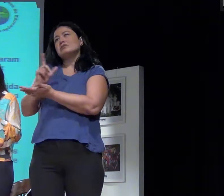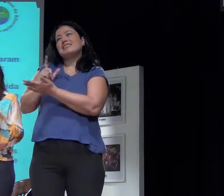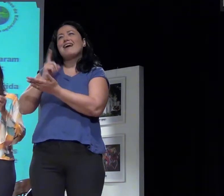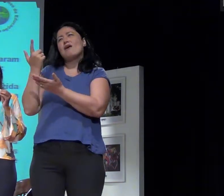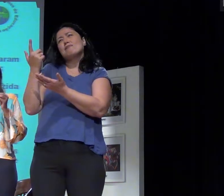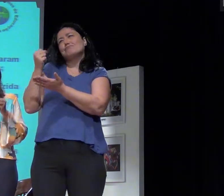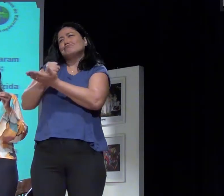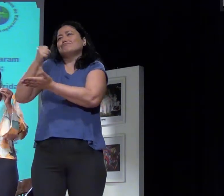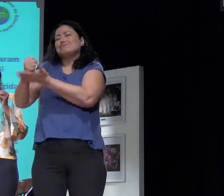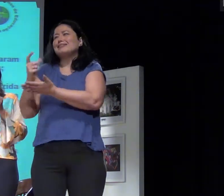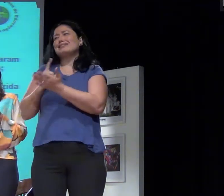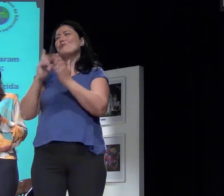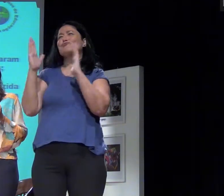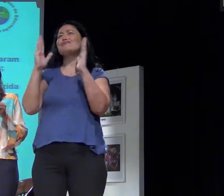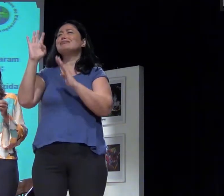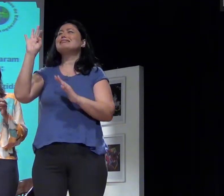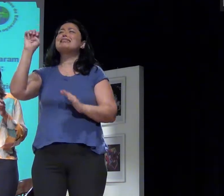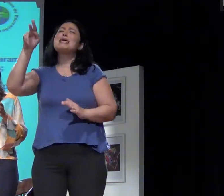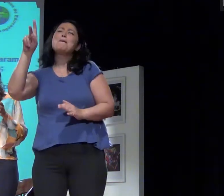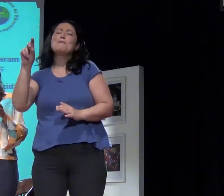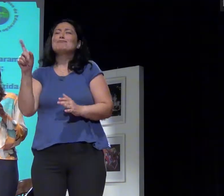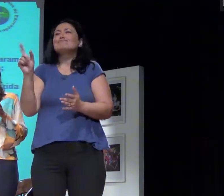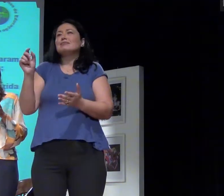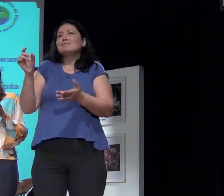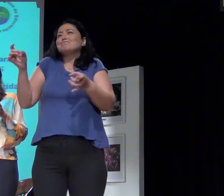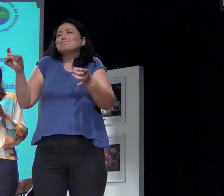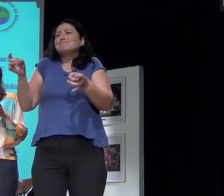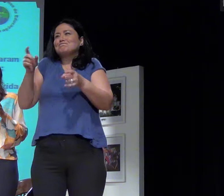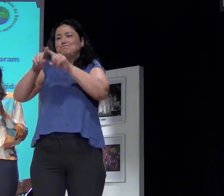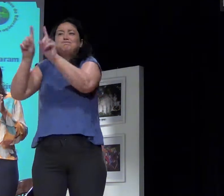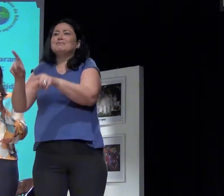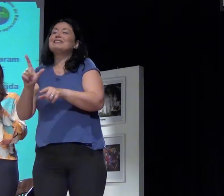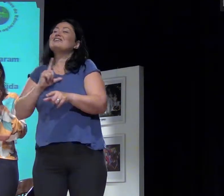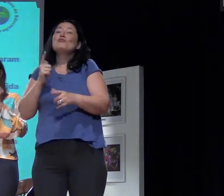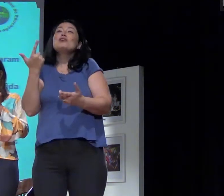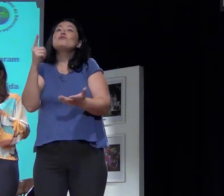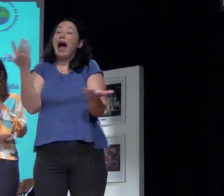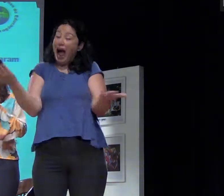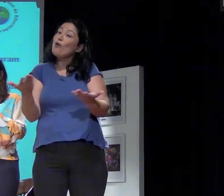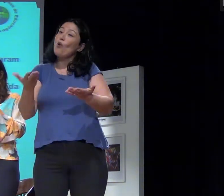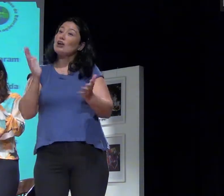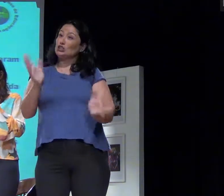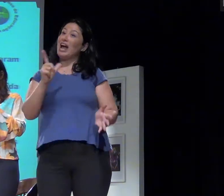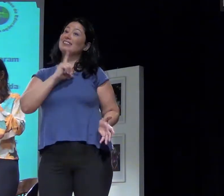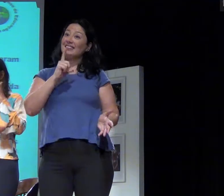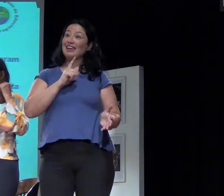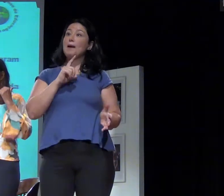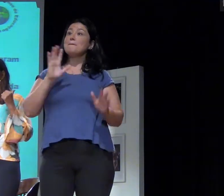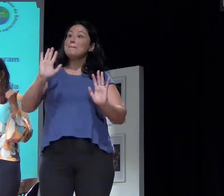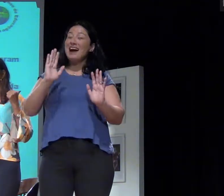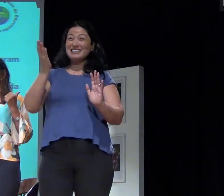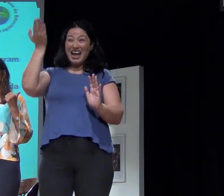Então, como dentro do Estado ainda, da Secretaria da Educação do Estado, ainda não agora já começou a ter, mas